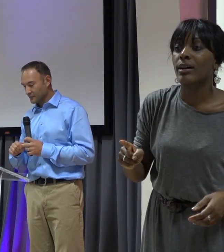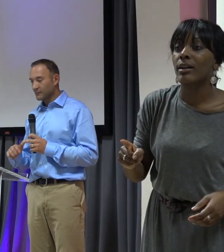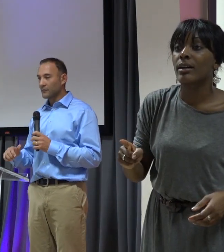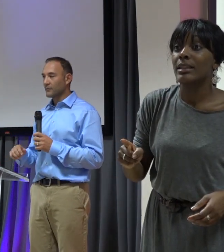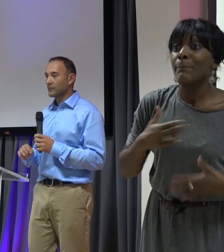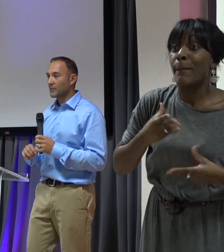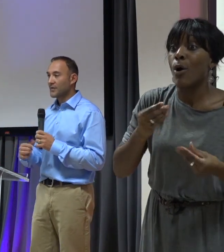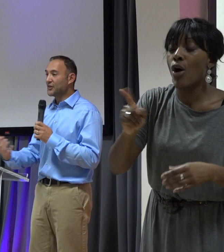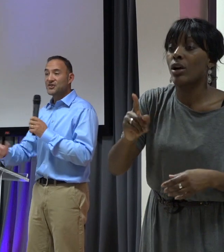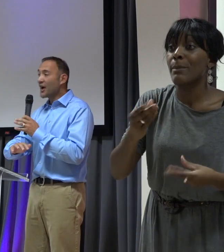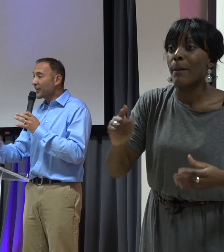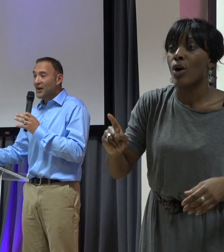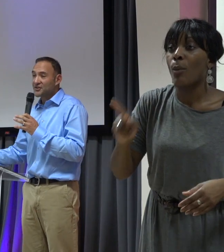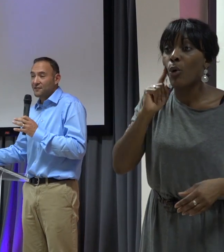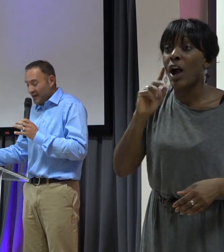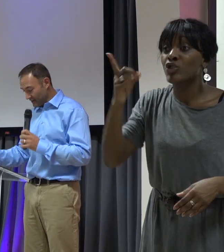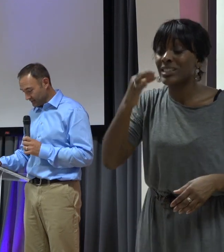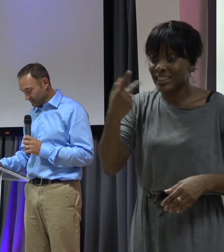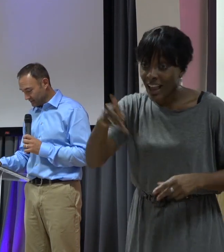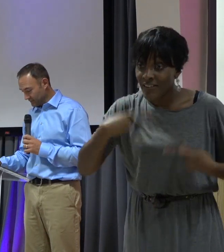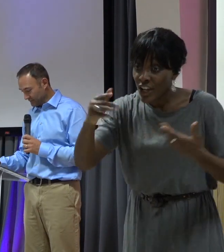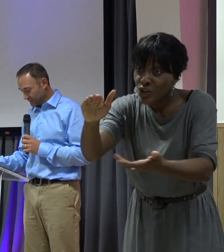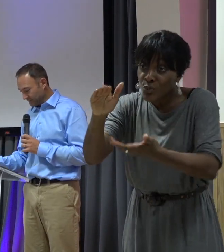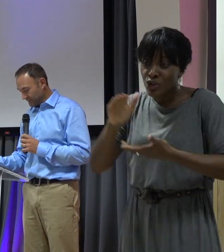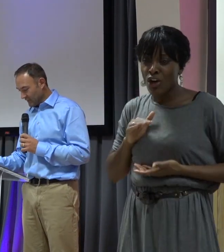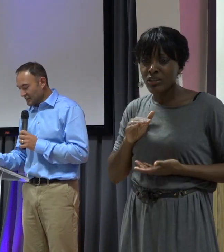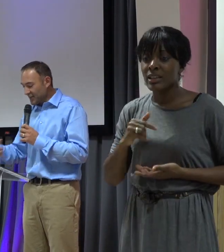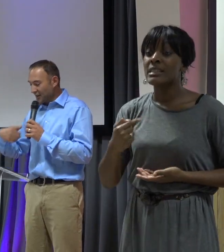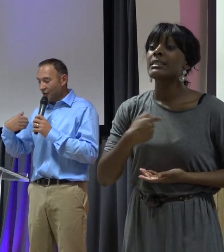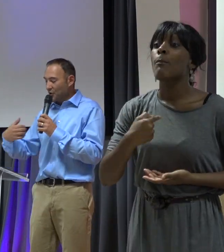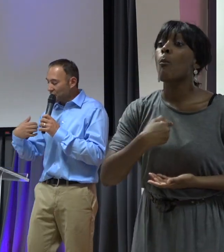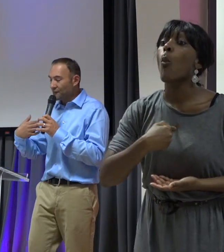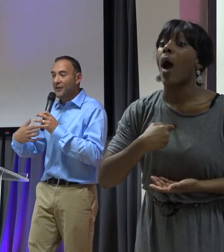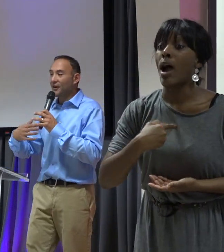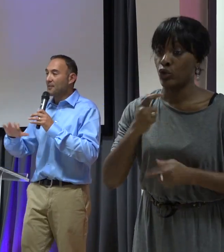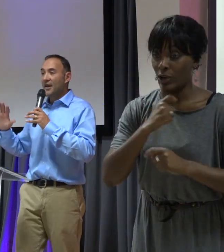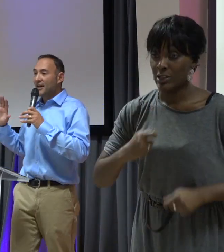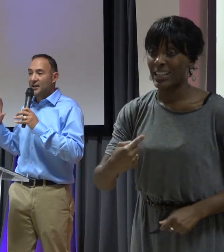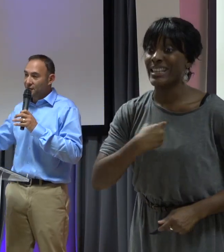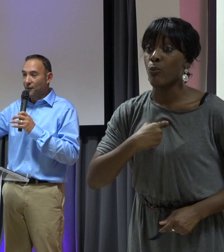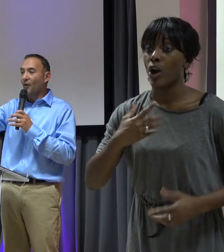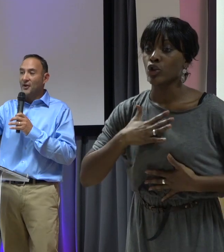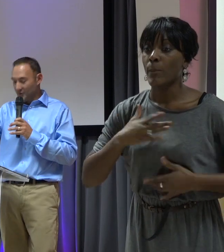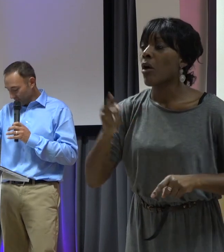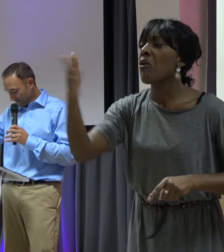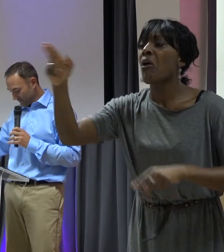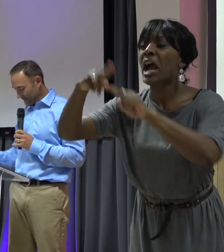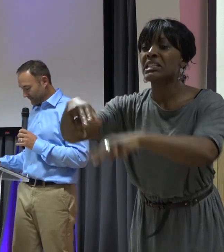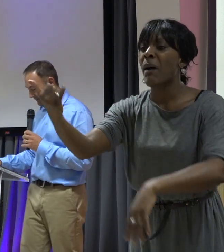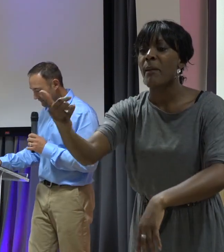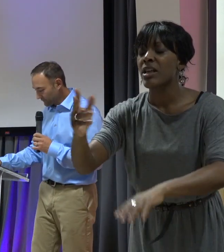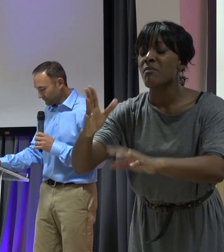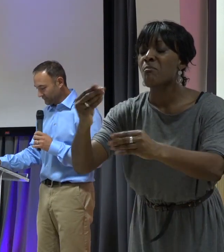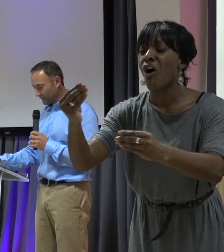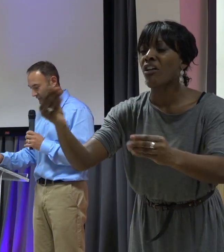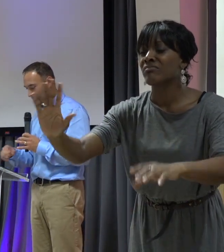vie à Dieu, that there's nothing else to fear. il n'y a rien d'autre à craindre. He says that those who fear him, he is for you. Il a dit,